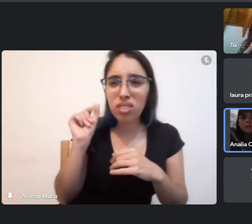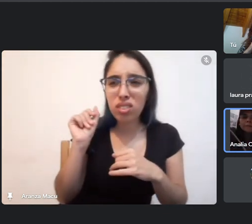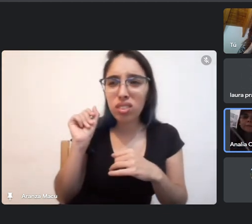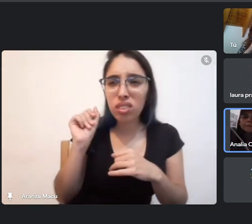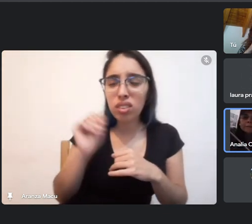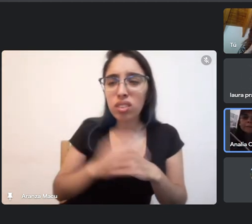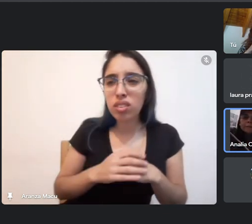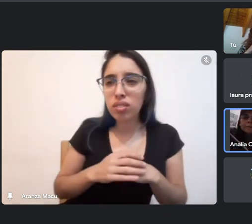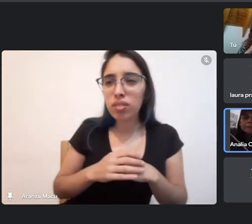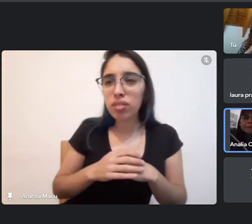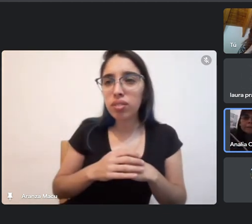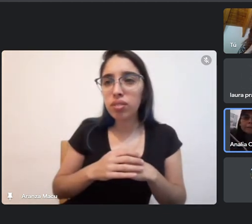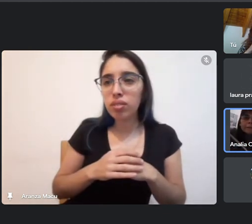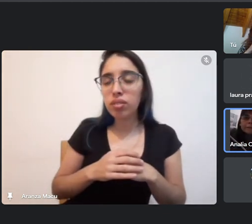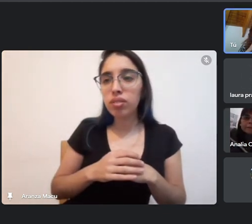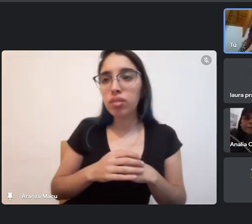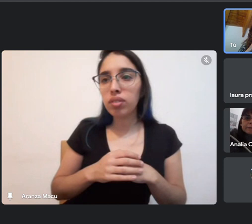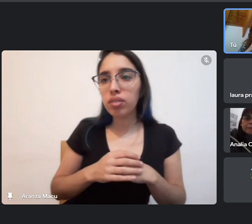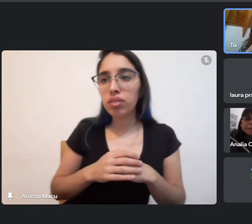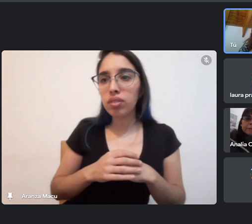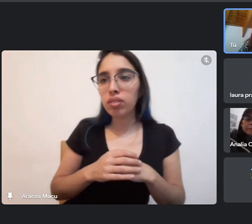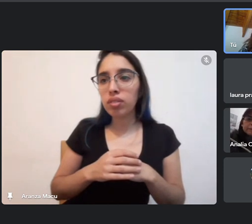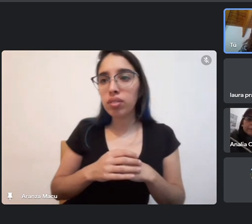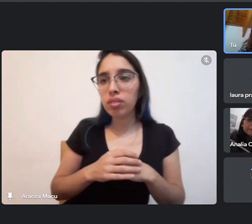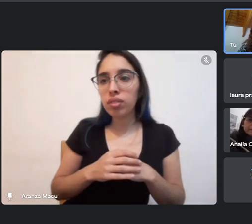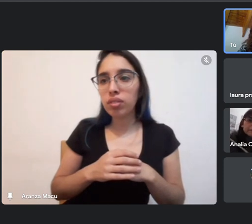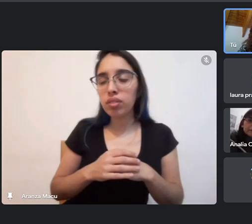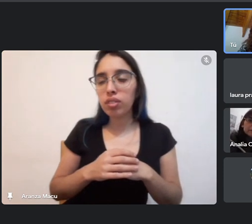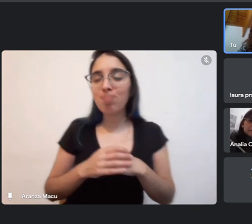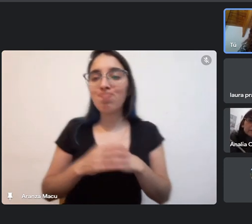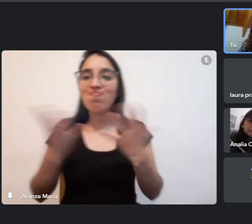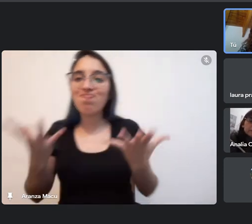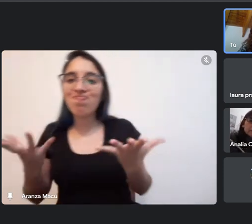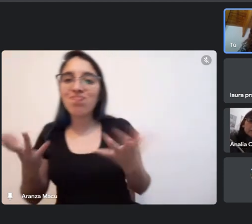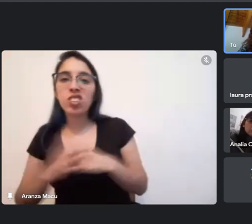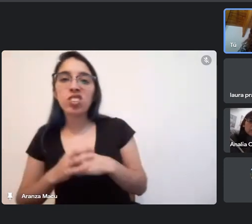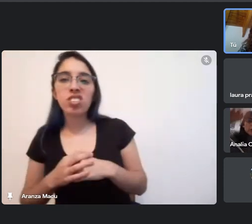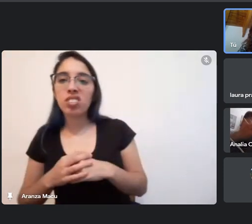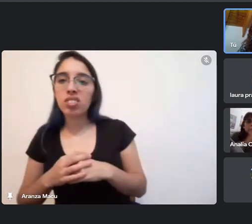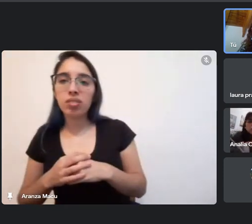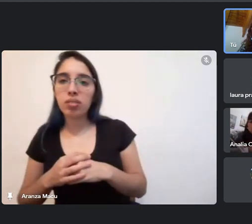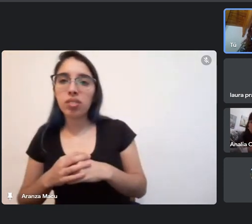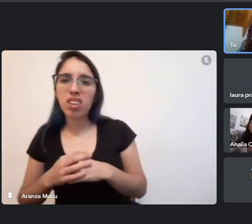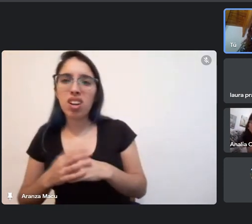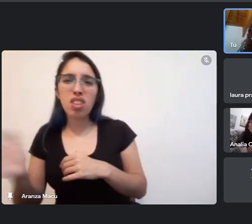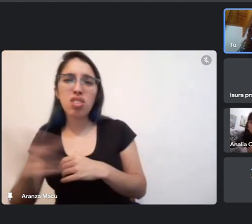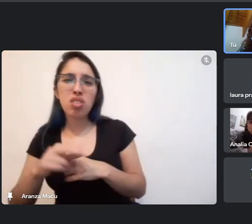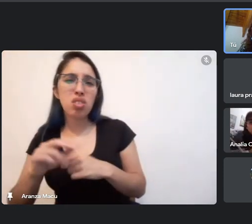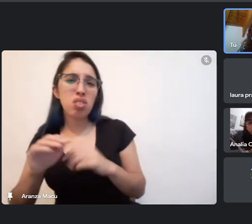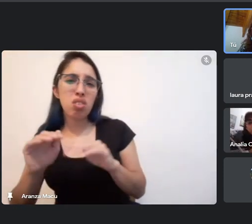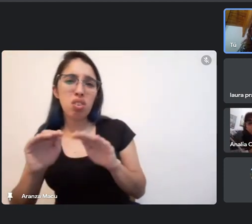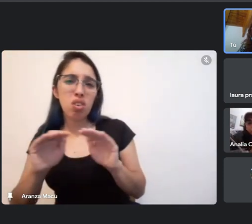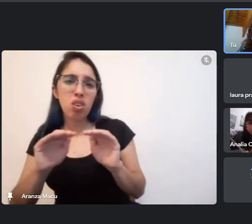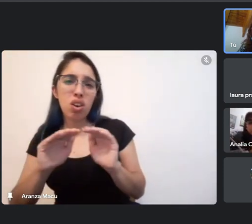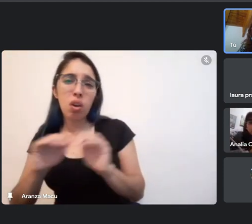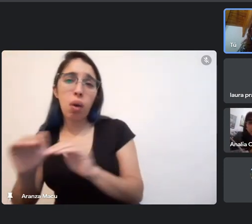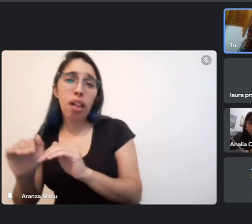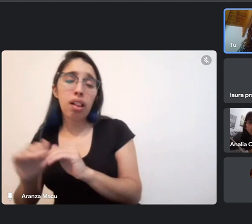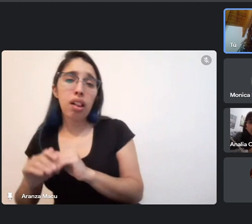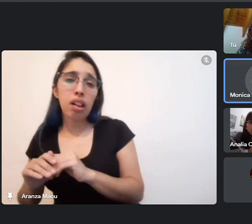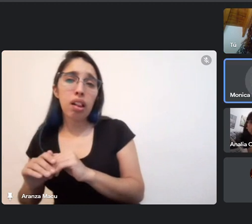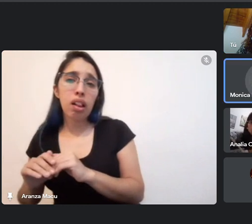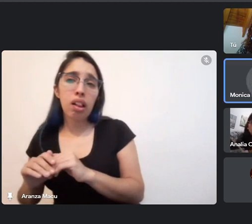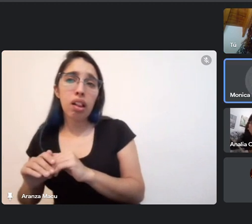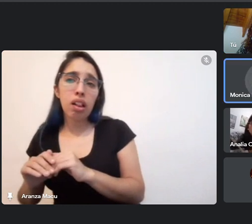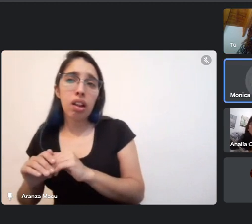bajito. Ay, no sé por qué será. ¿A todos les pasa No sé eso? los demás, porque a lo mejor es mi No, voz.